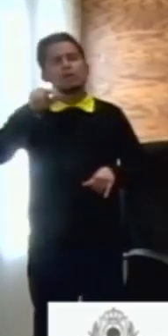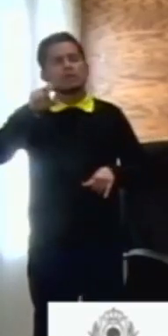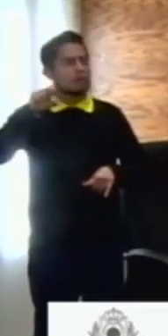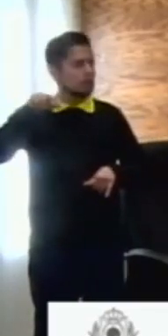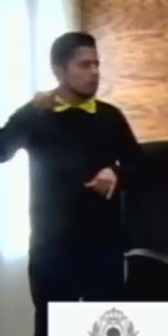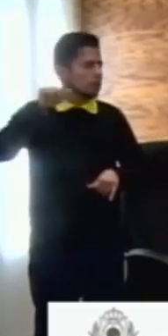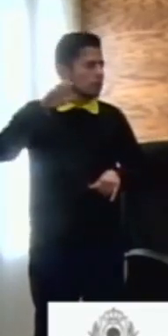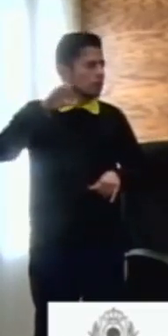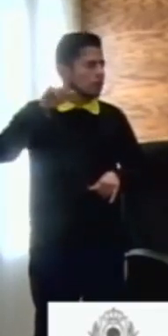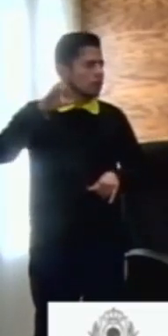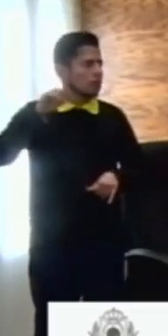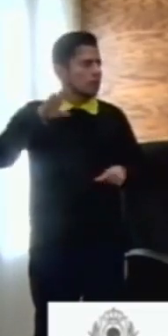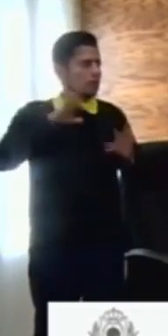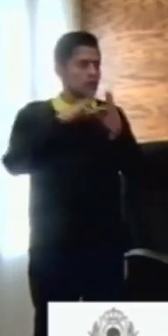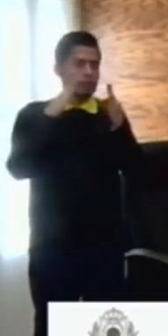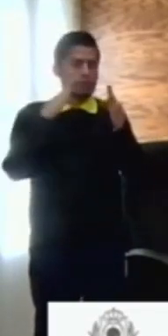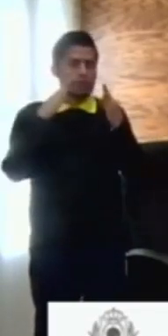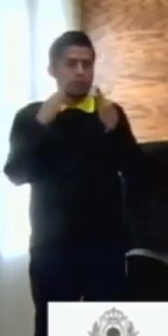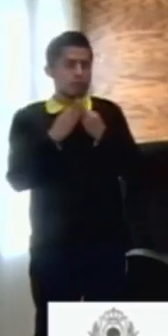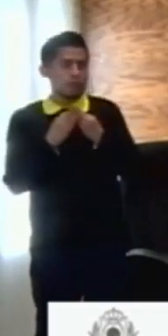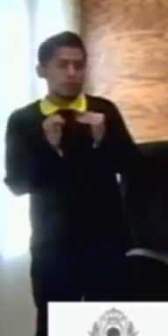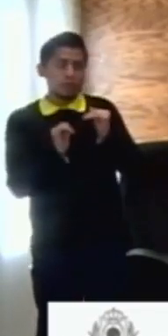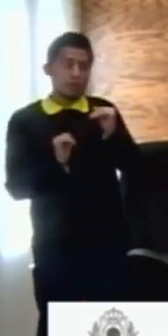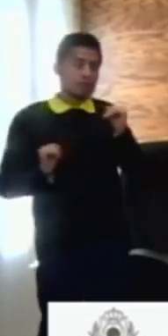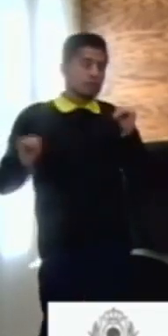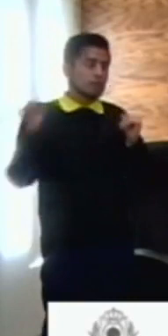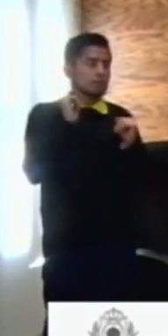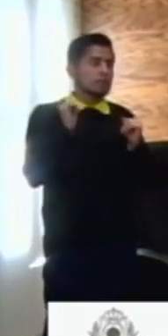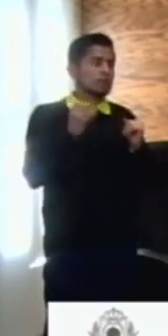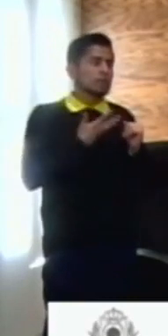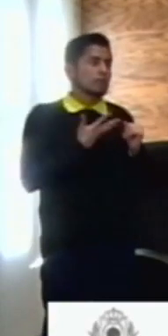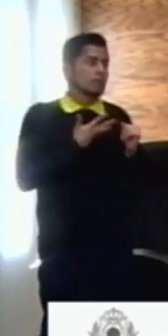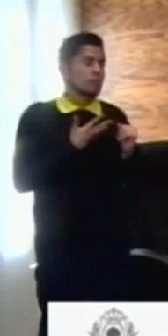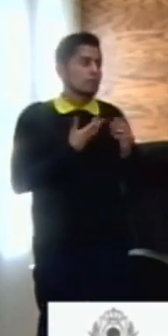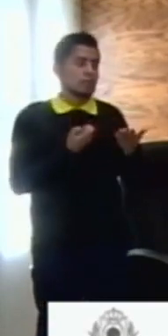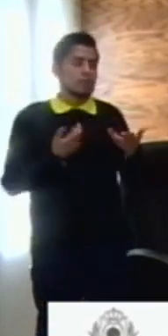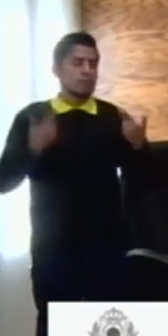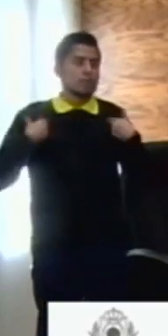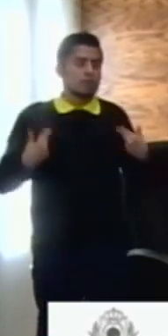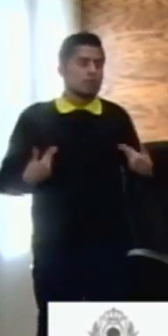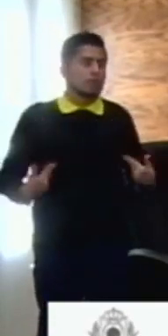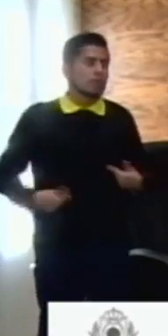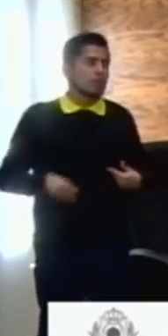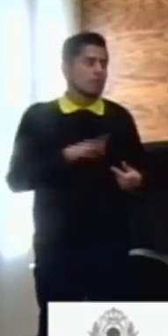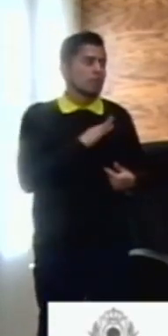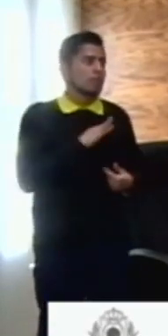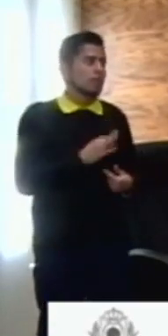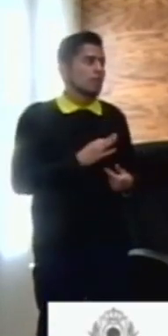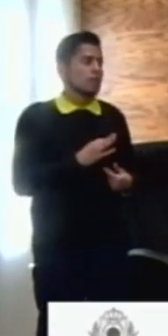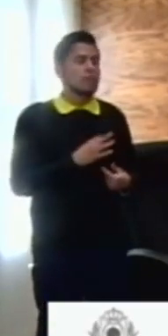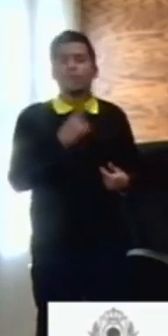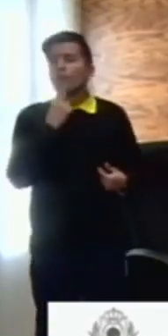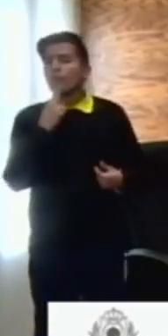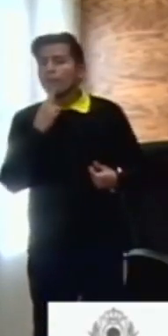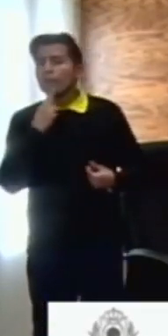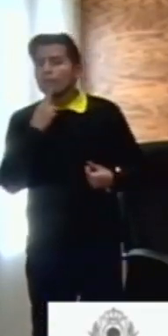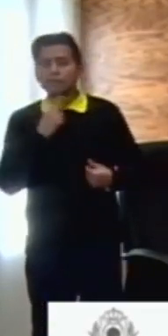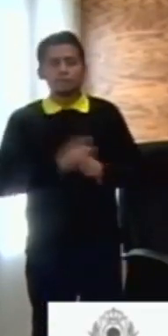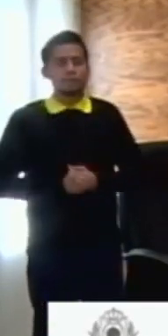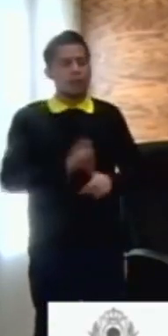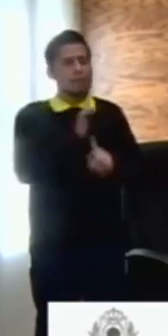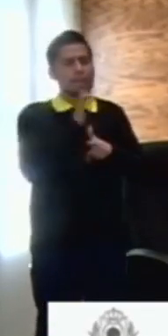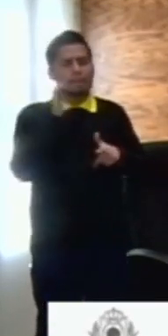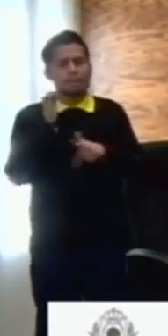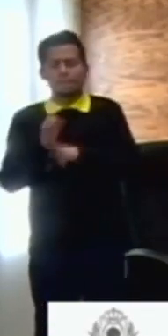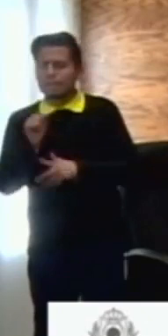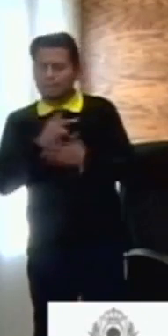pues fueron a niveles superiores del que un humano puede eh administrar Entonces